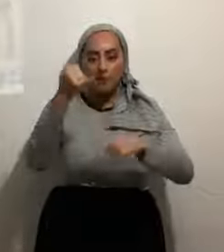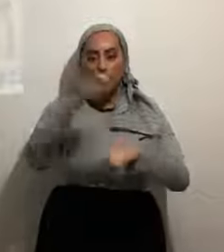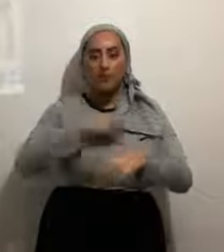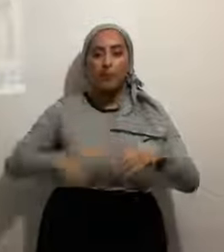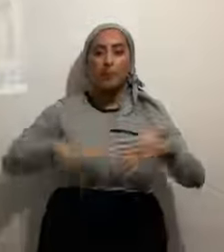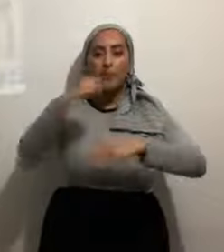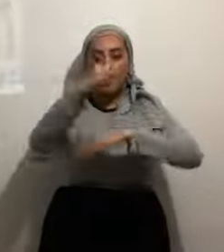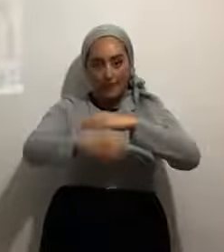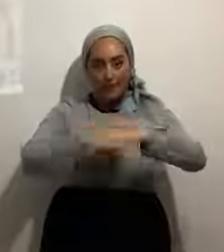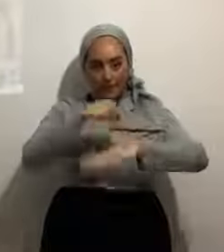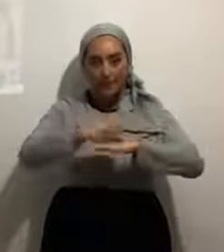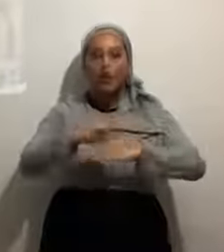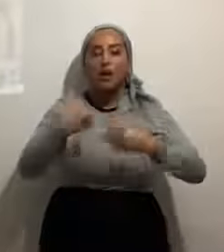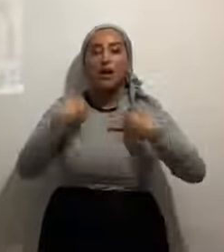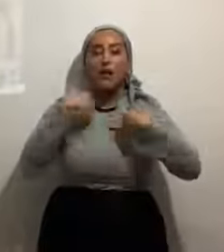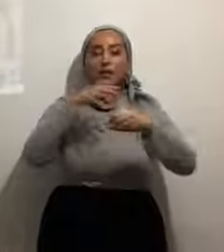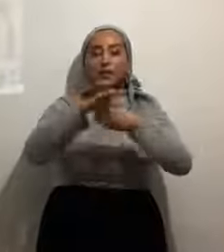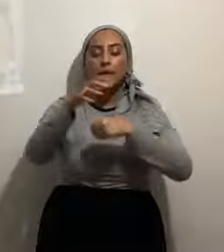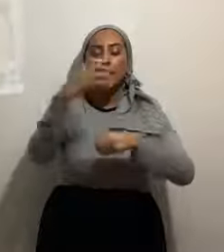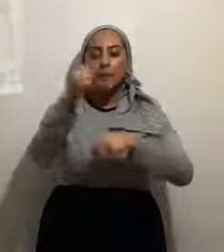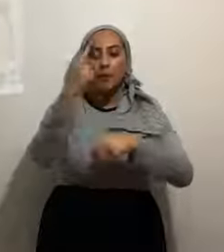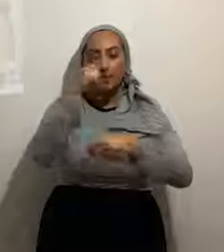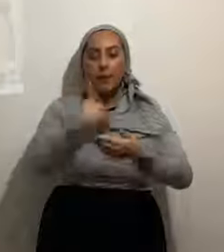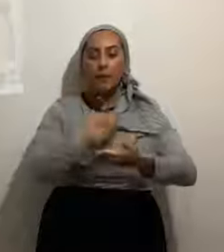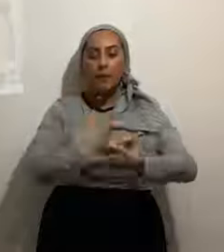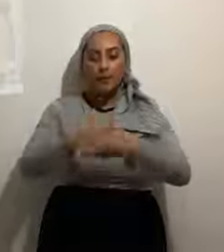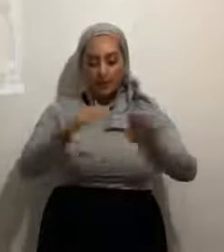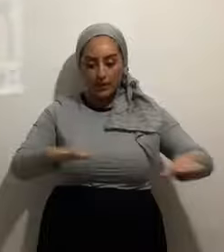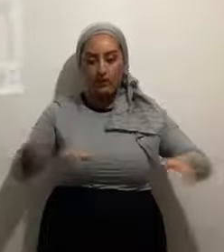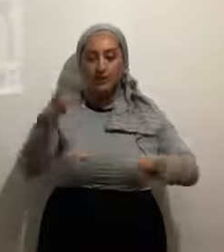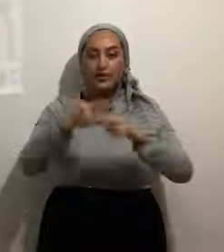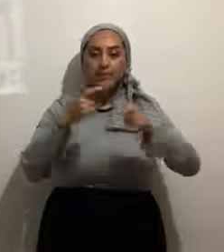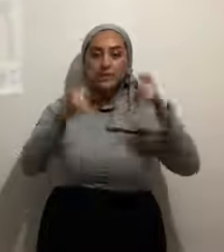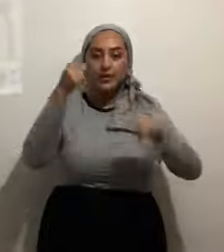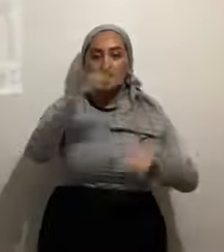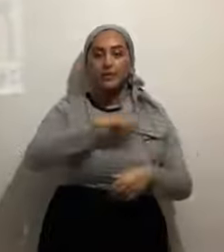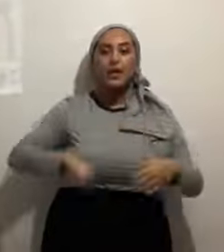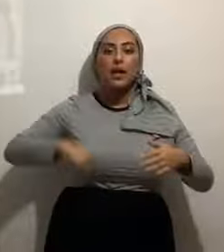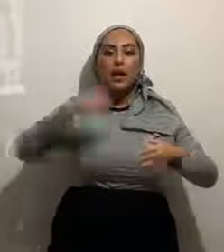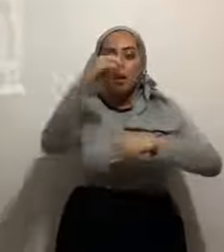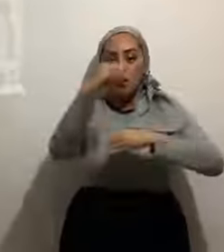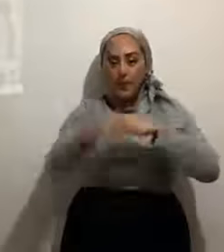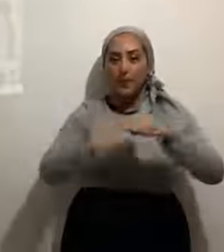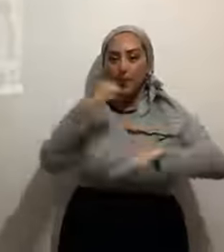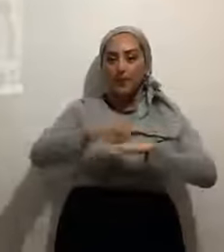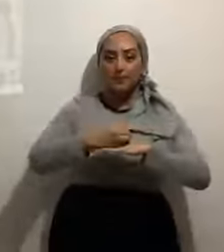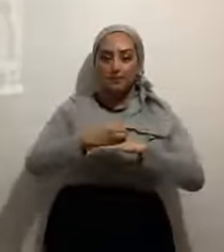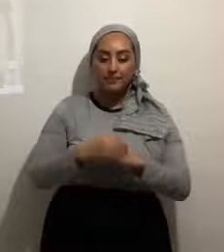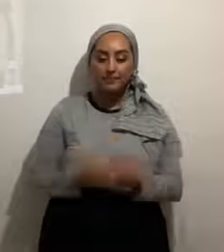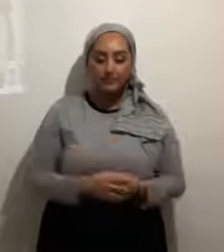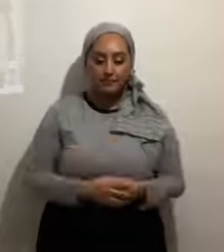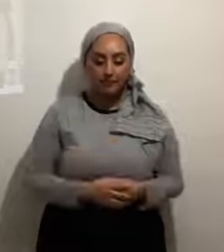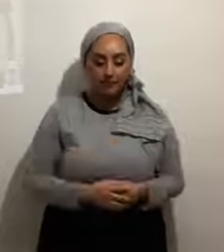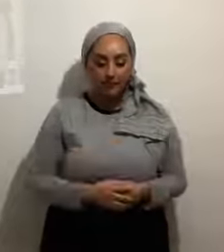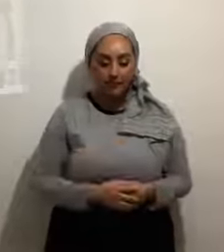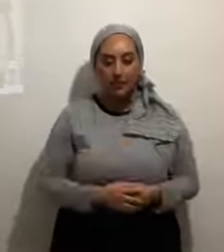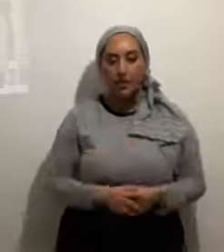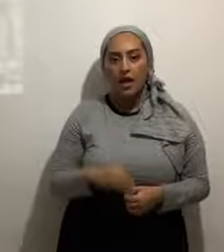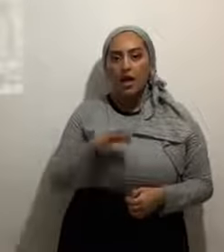Amén. No faltará la leche para nuestros niños en el nombre bendito de Yahshua Mashiach. Amén, ve, amén. Yo lo he ministrado. Esta